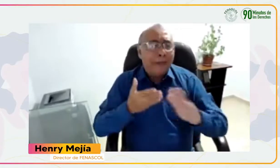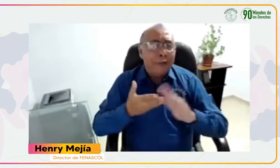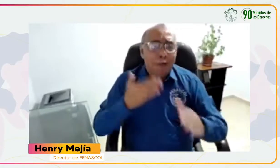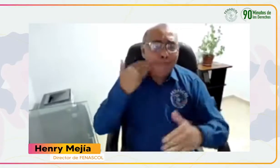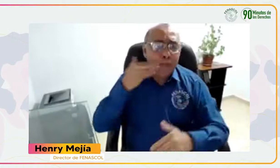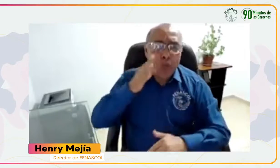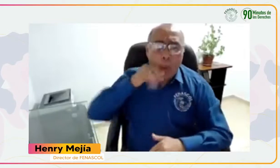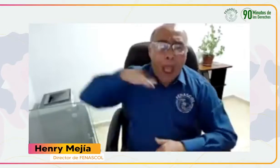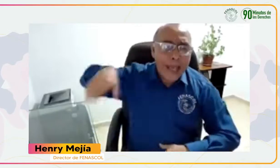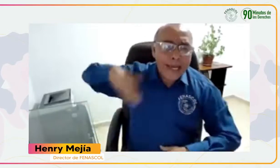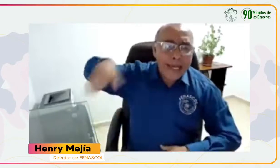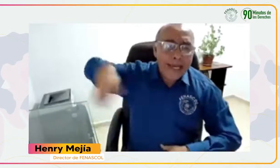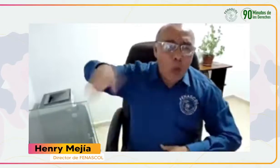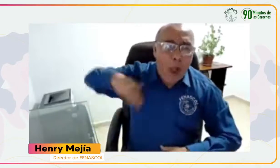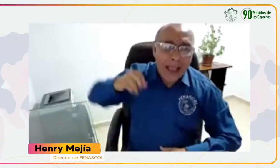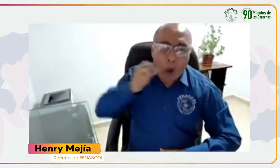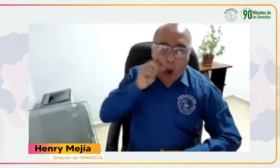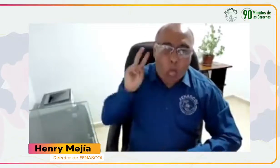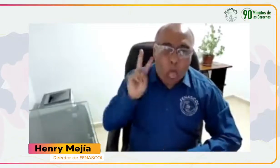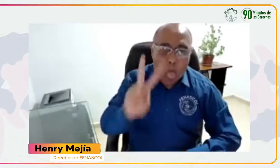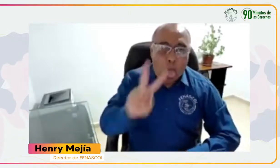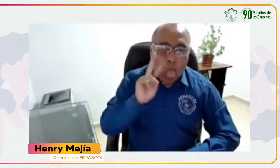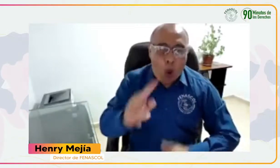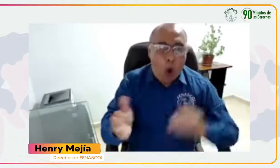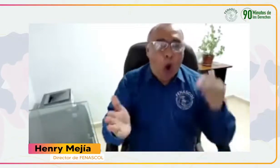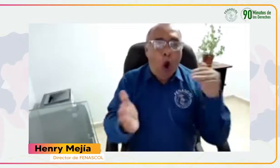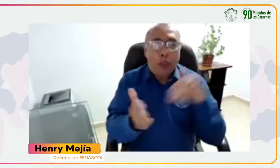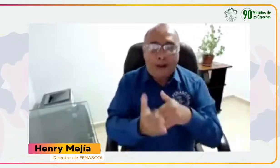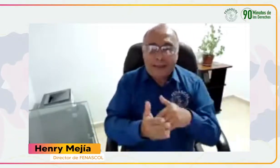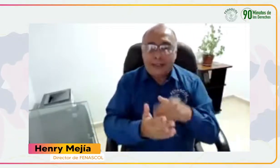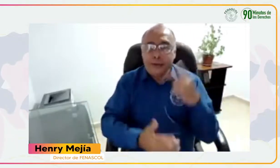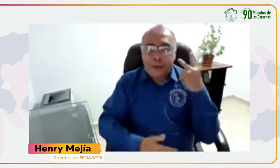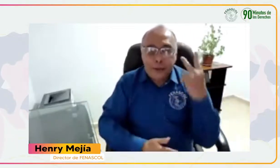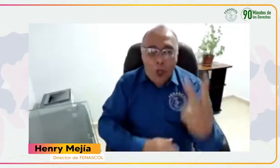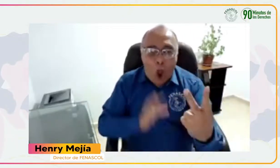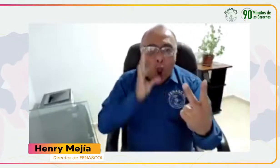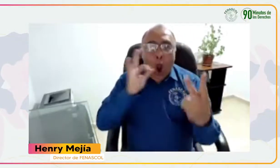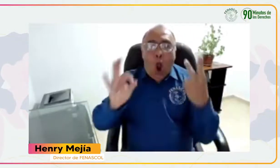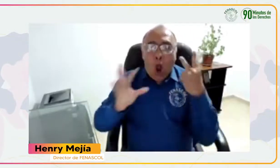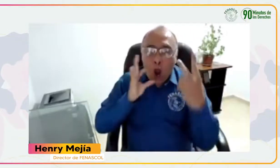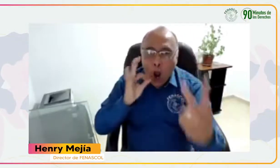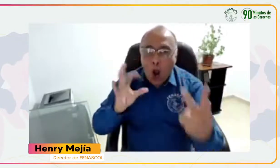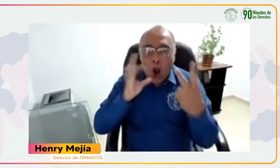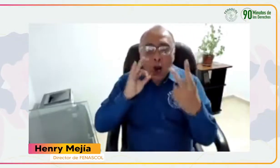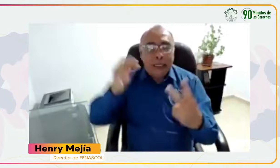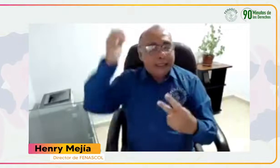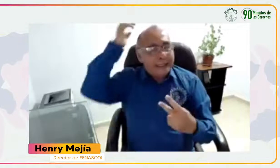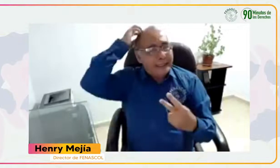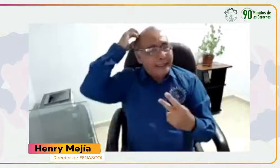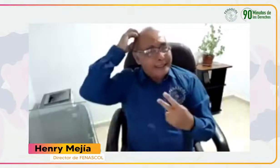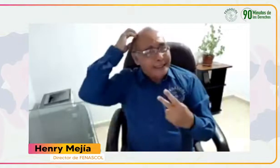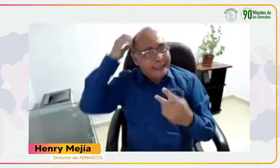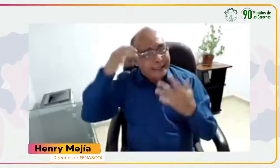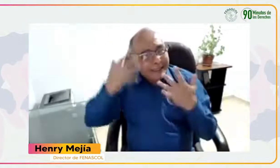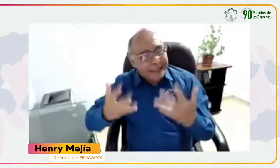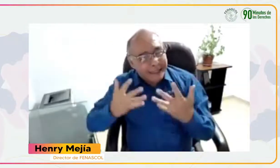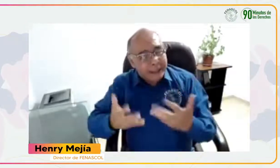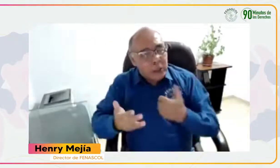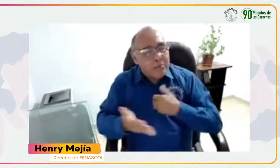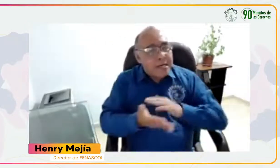Sin embargo, a veces dicen, no, lo que pasa es que aquí no hay mujeres en esta asociación. Entonces son dos hombres que vuelven a representar y